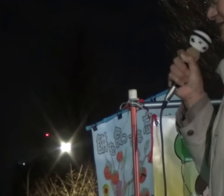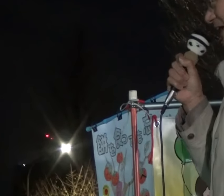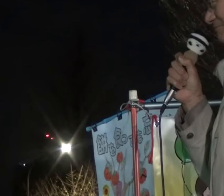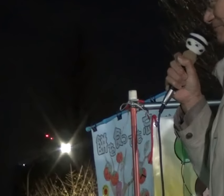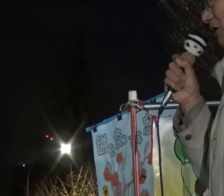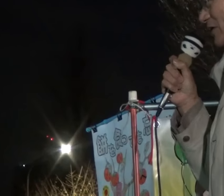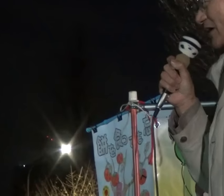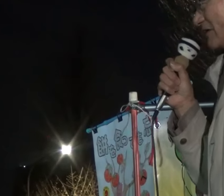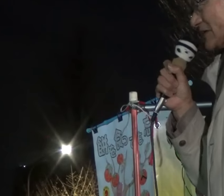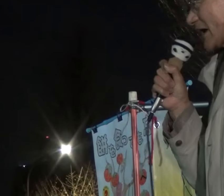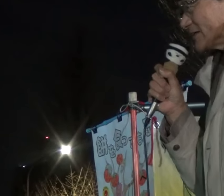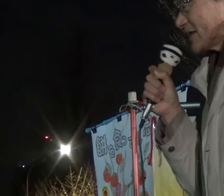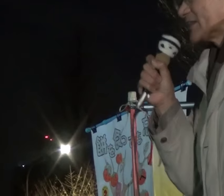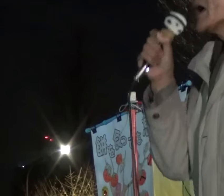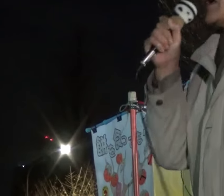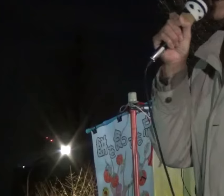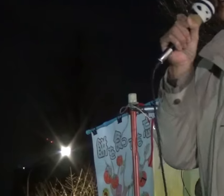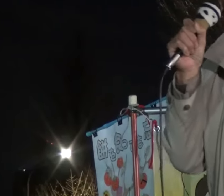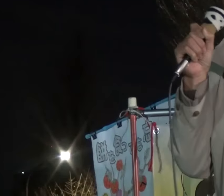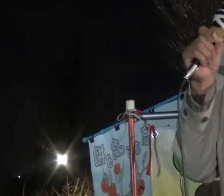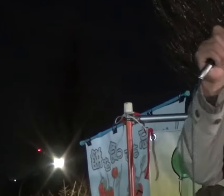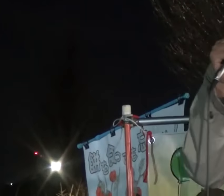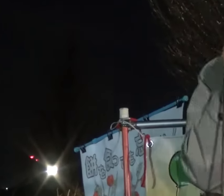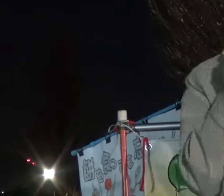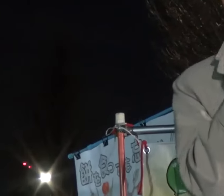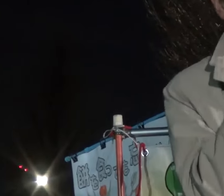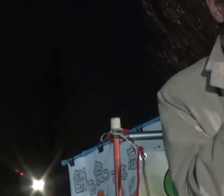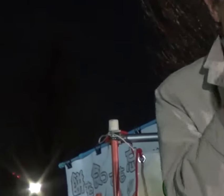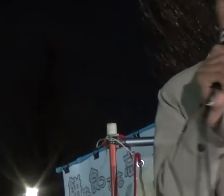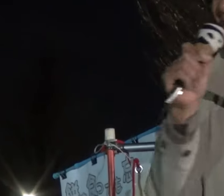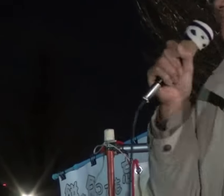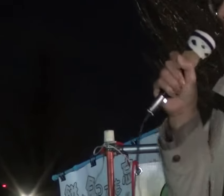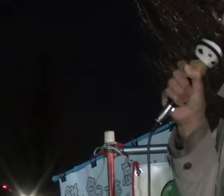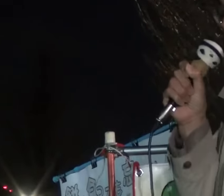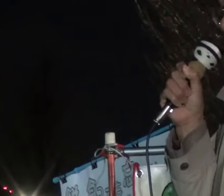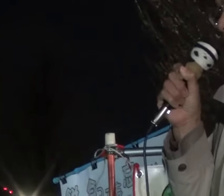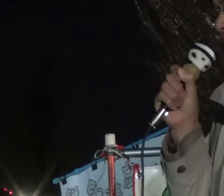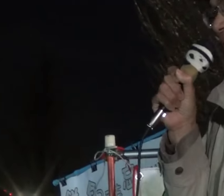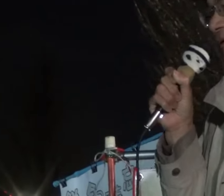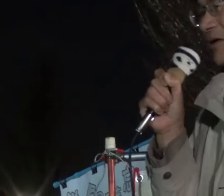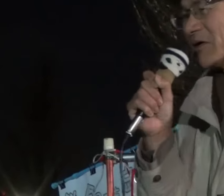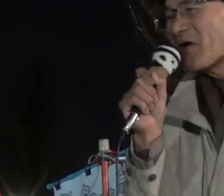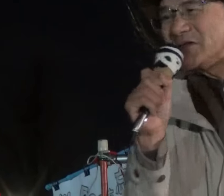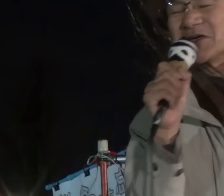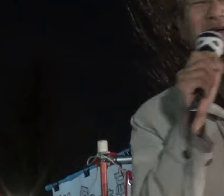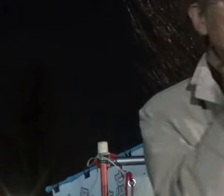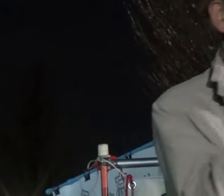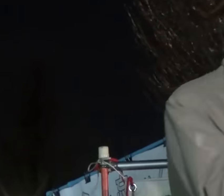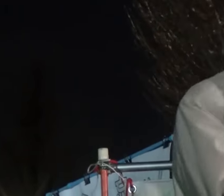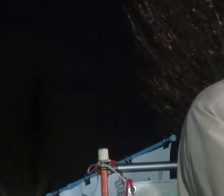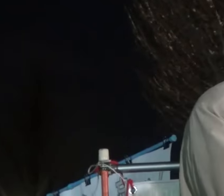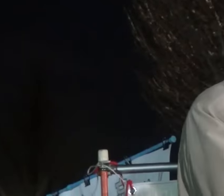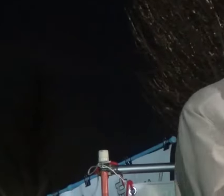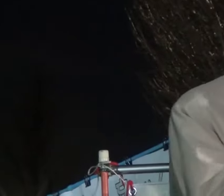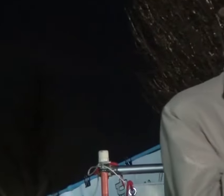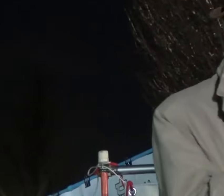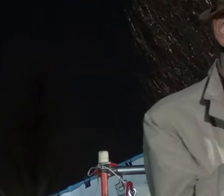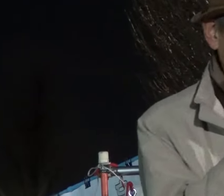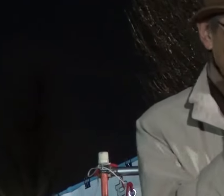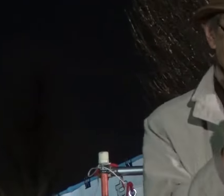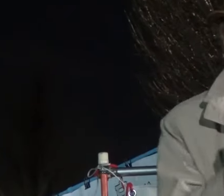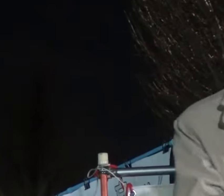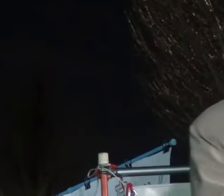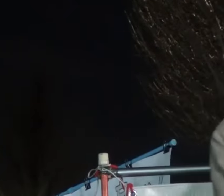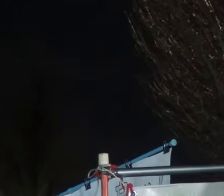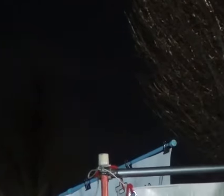に返せ、沖縄に返せ、そしてその手前にタンポポ、この2曲メドレーで吹きたいと思います